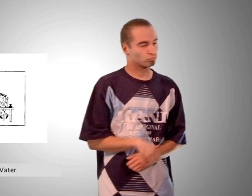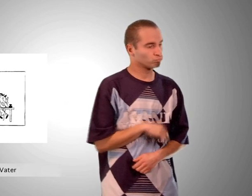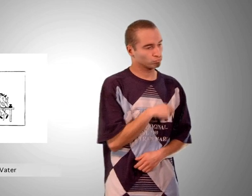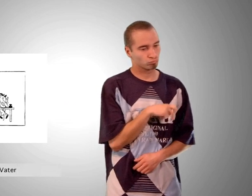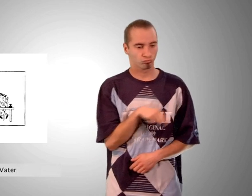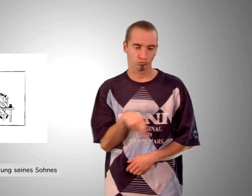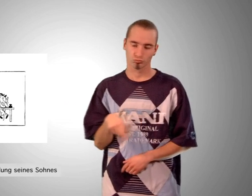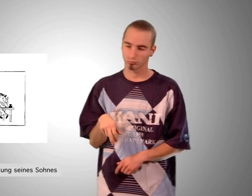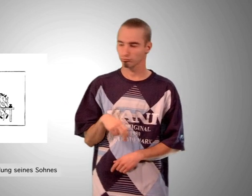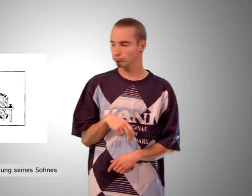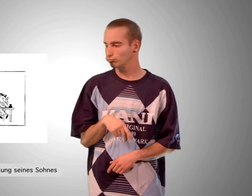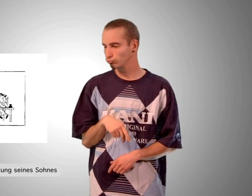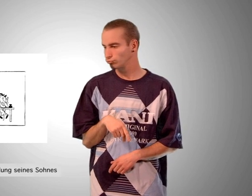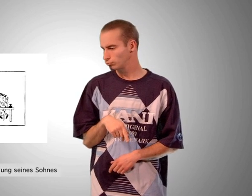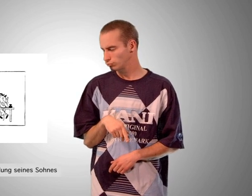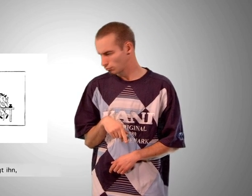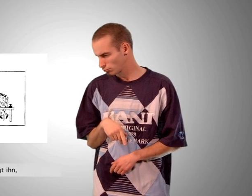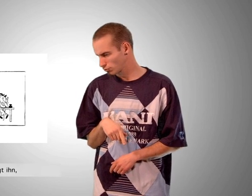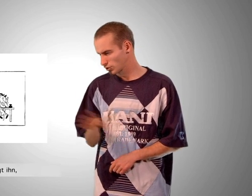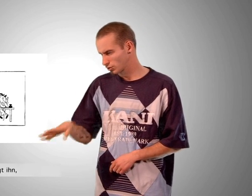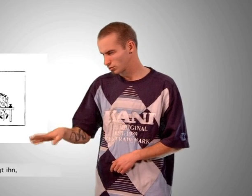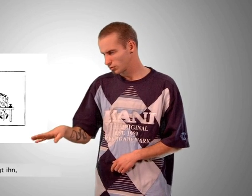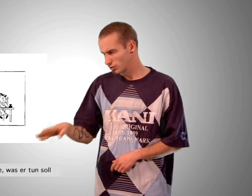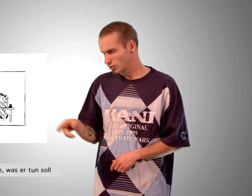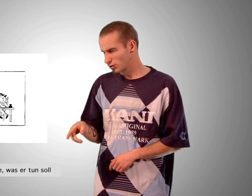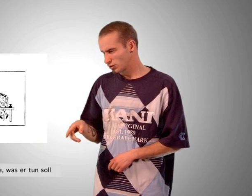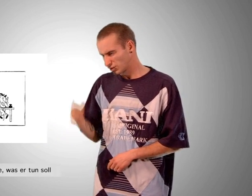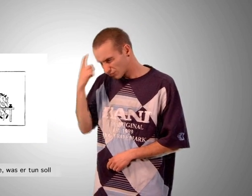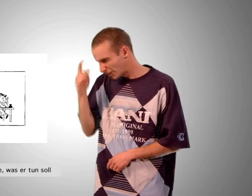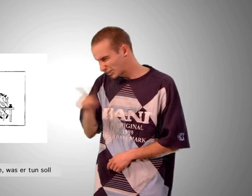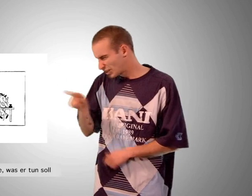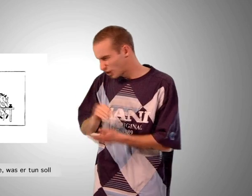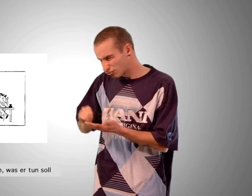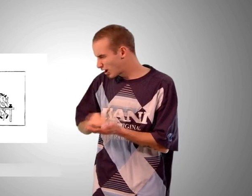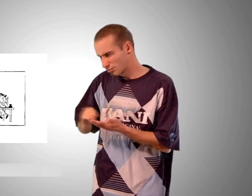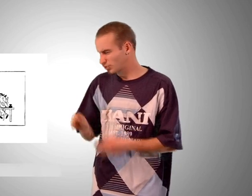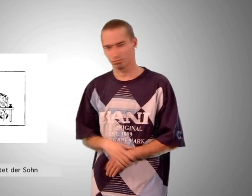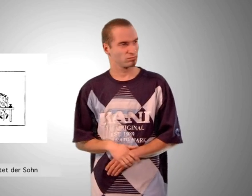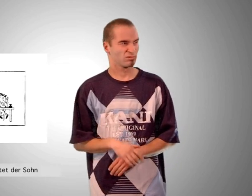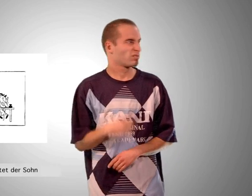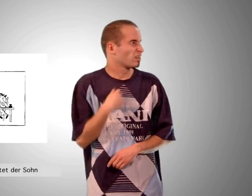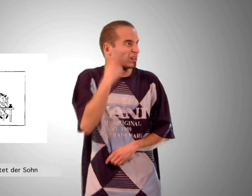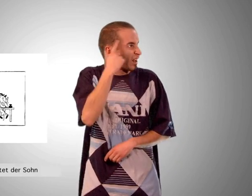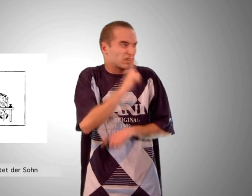Sein Vater sieht die Verzweiflung seines Sohnes und fragt ihn, ob er nicht wüsste, was er machen soll. Darauf antwortet der